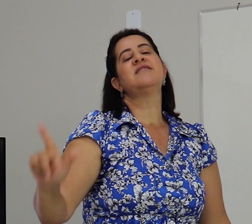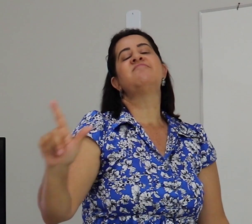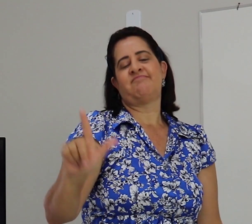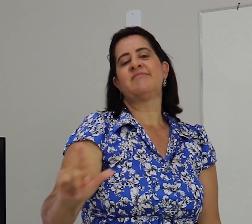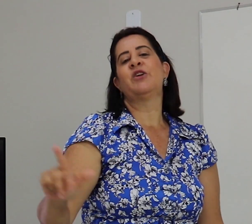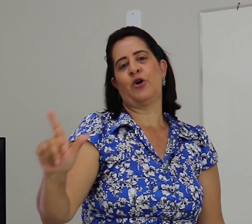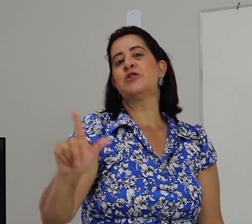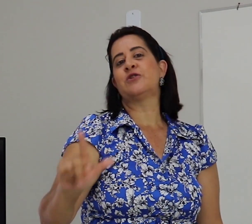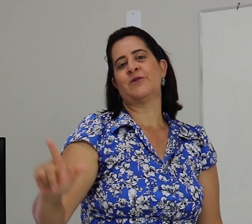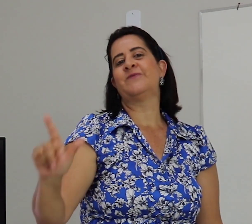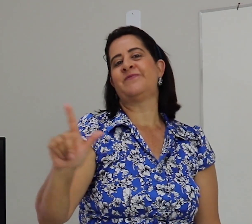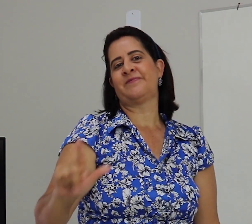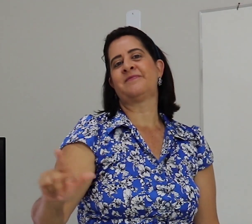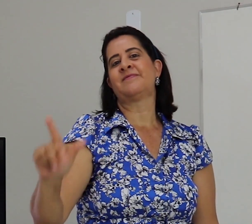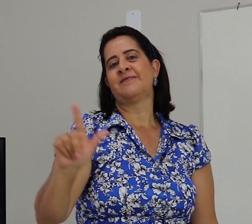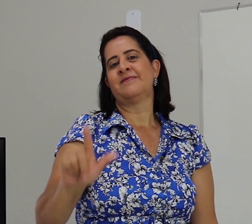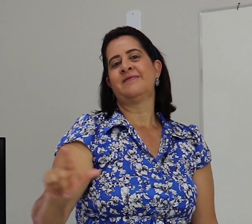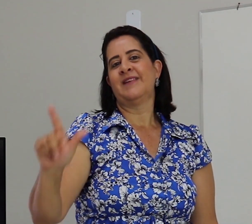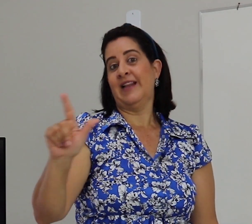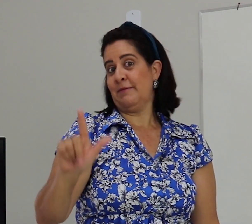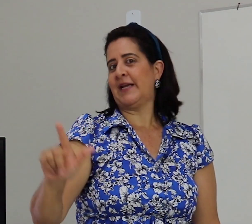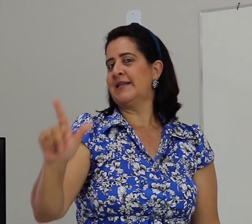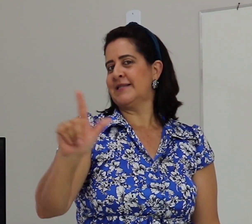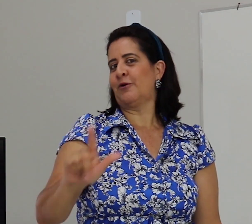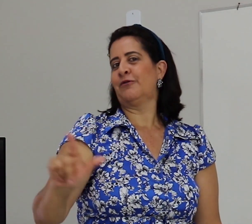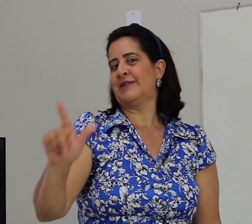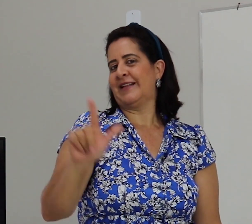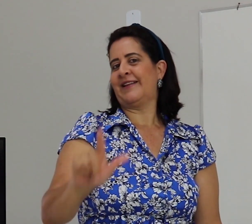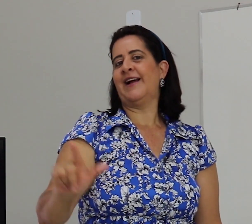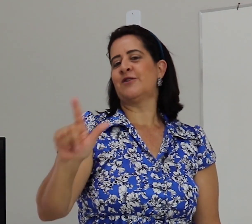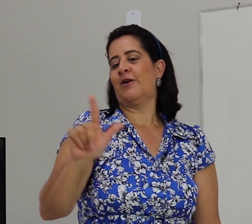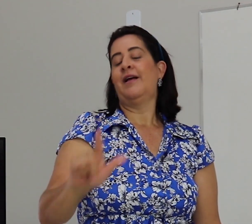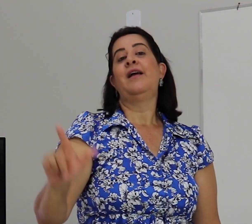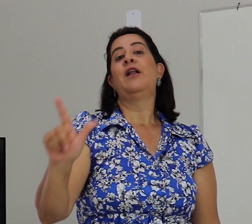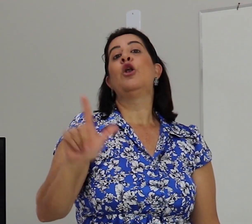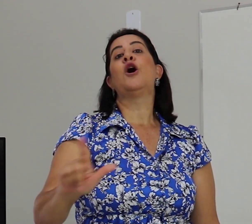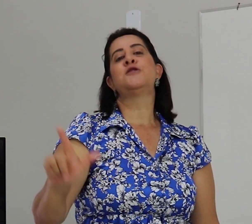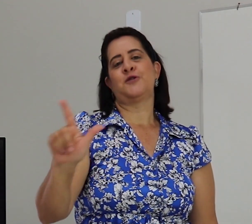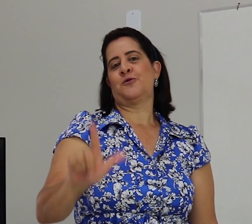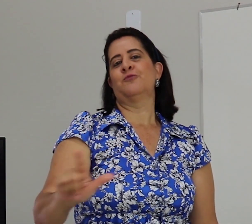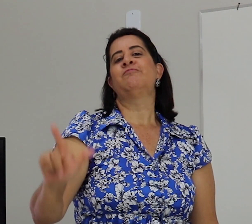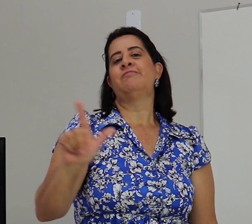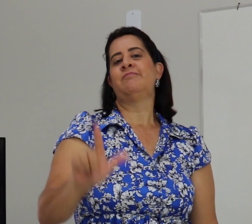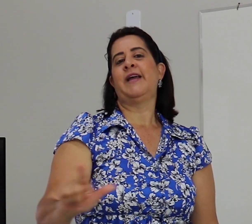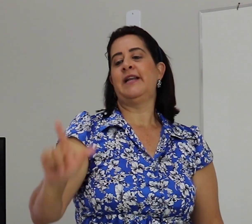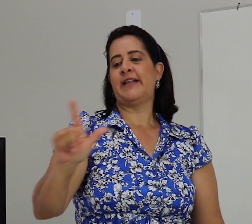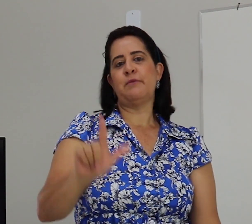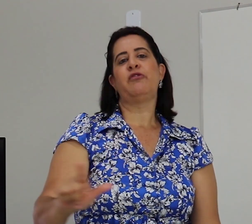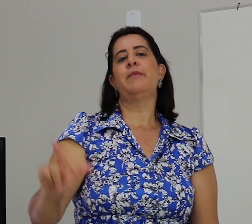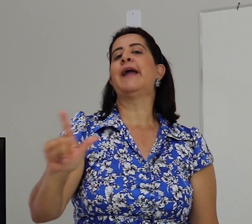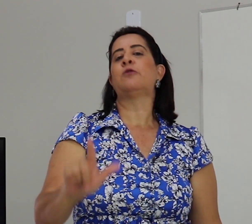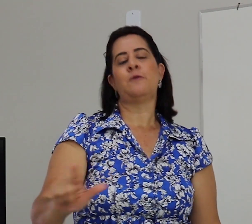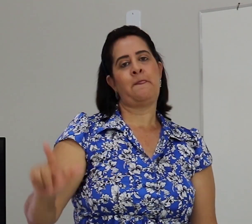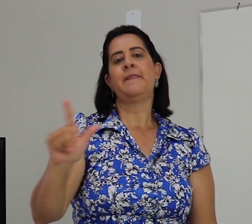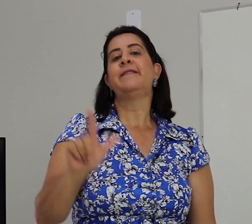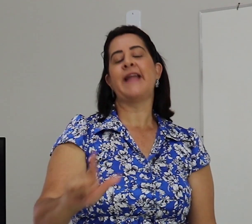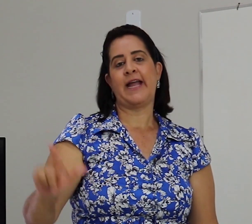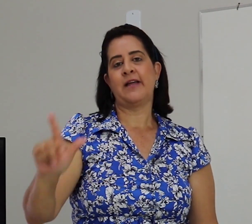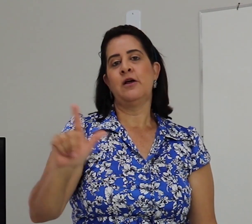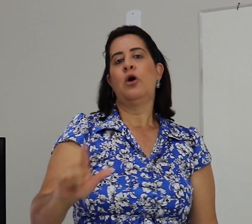assim, lógico. Lembra aquele sinal que eu fiz lá atrás, ó? Lógico. Ele tem movimento? Tem.